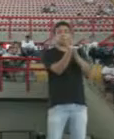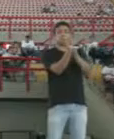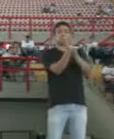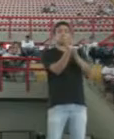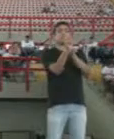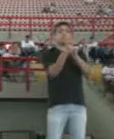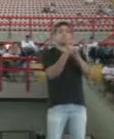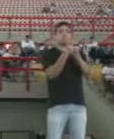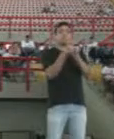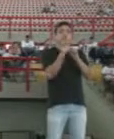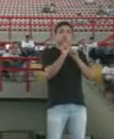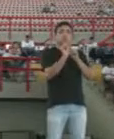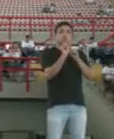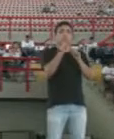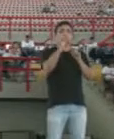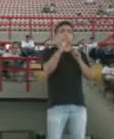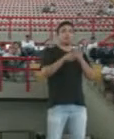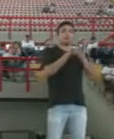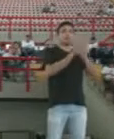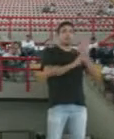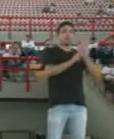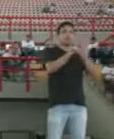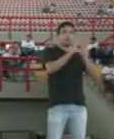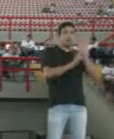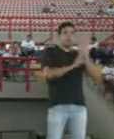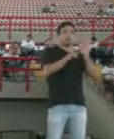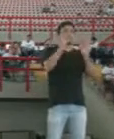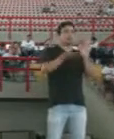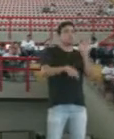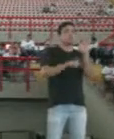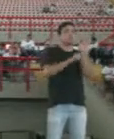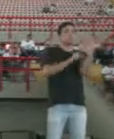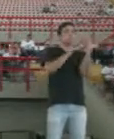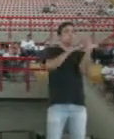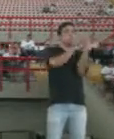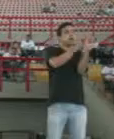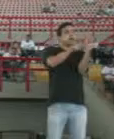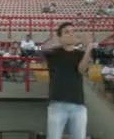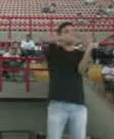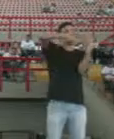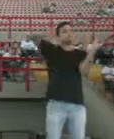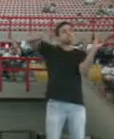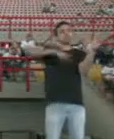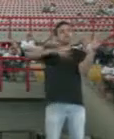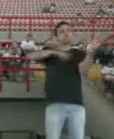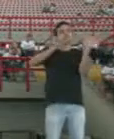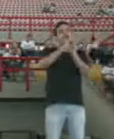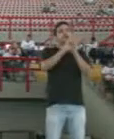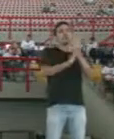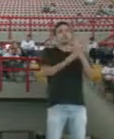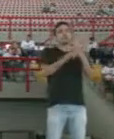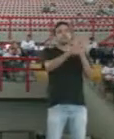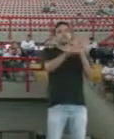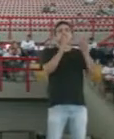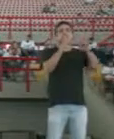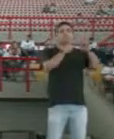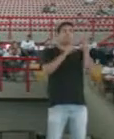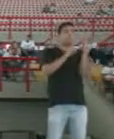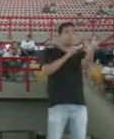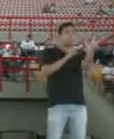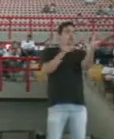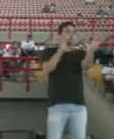faz referência a quê? As regras de polissemia. A polissemia não tem regras, porque a palavra pode